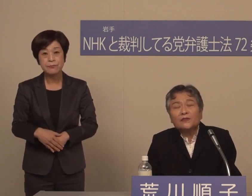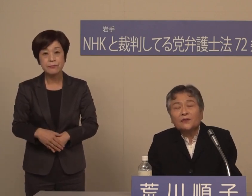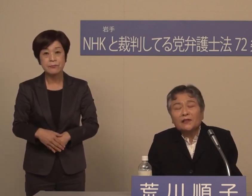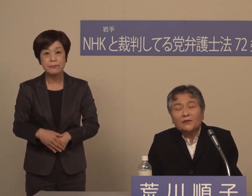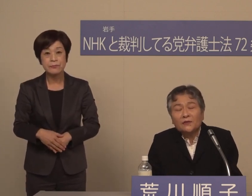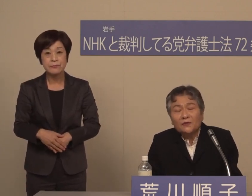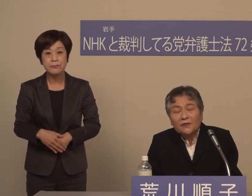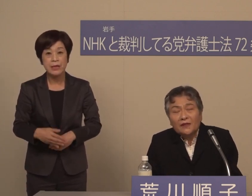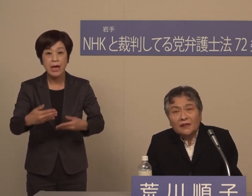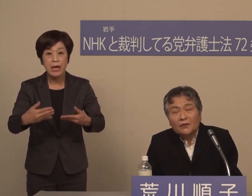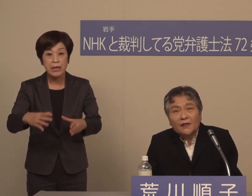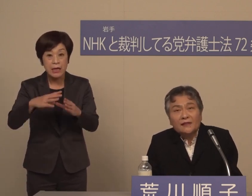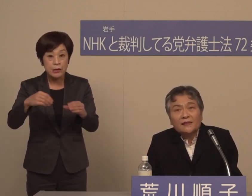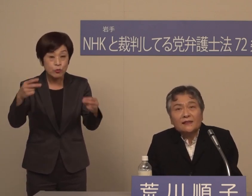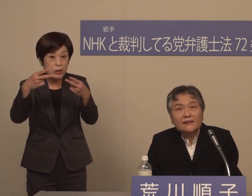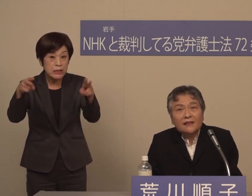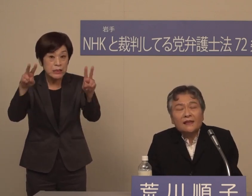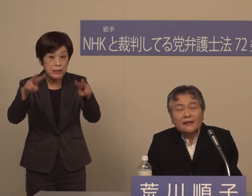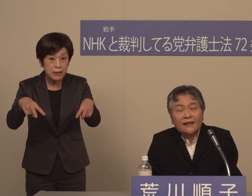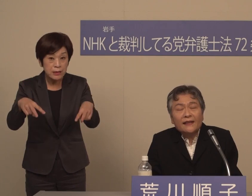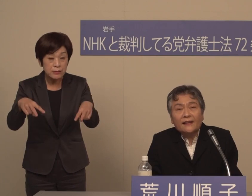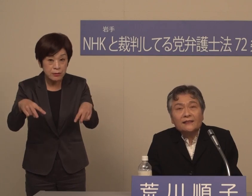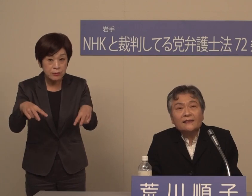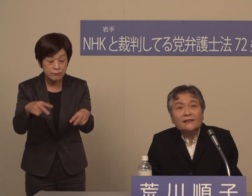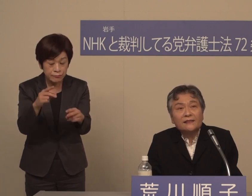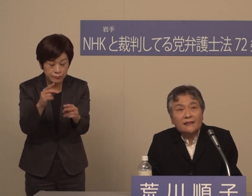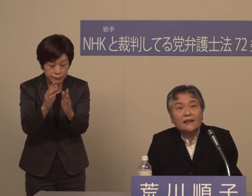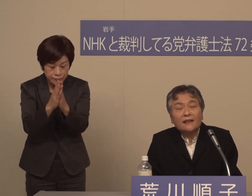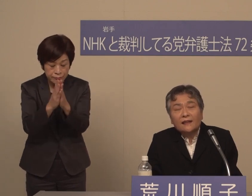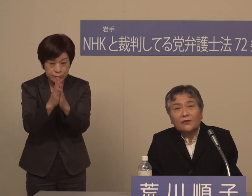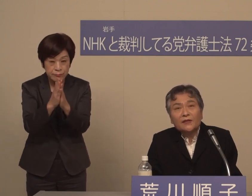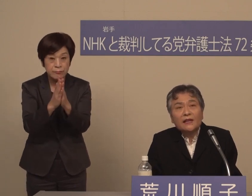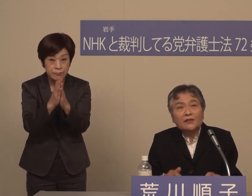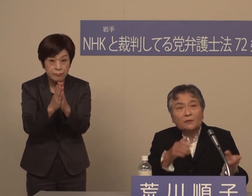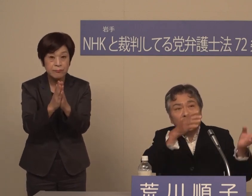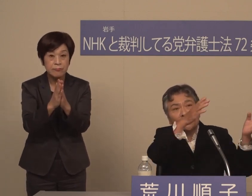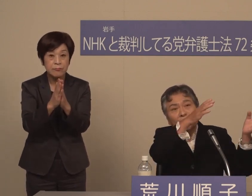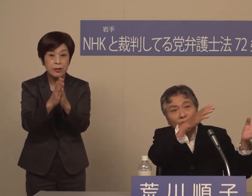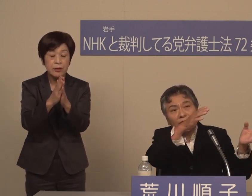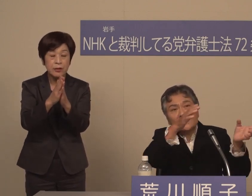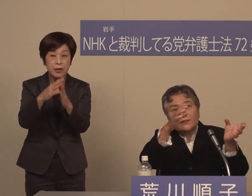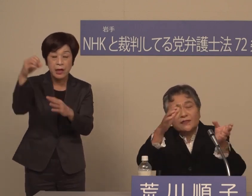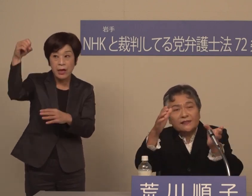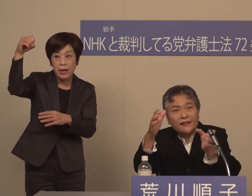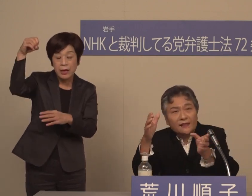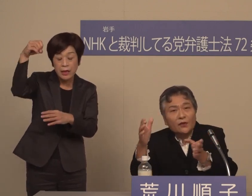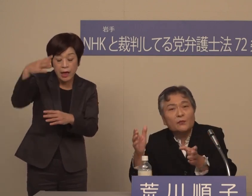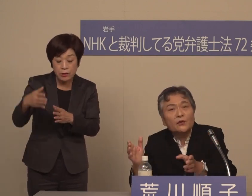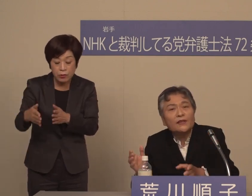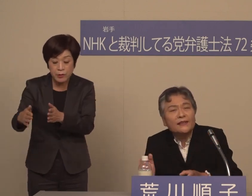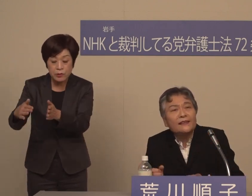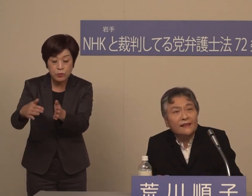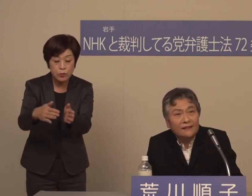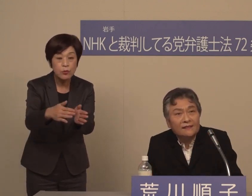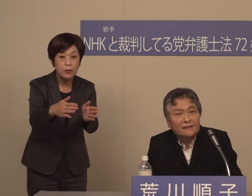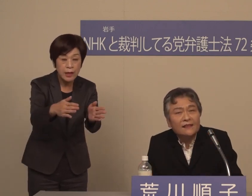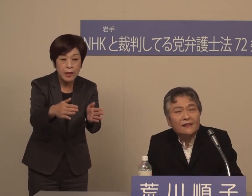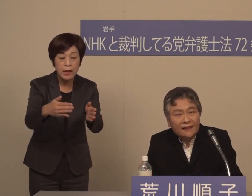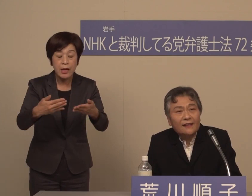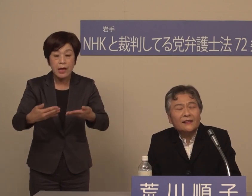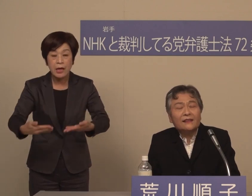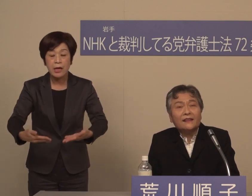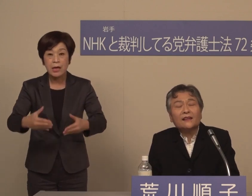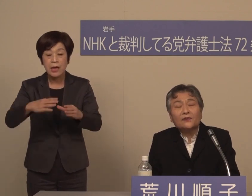靖国のあの五苓散たちが英霊さん達があの光の3市を通って靖国是非お戻りになったん